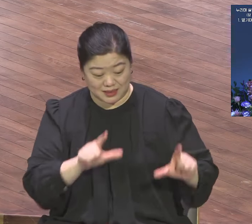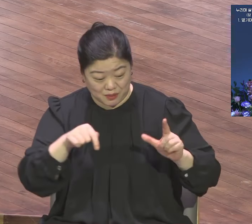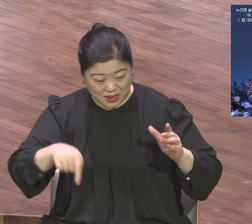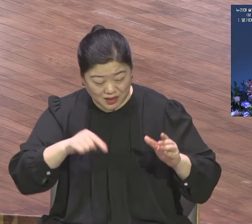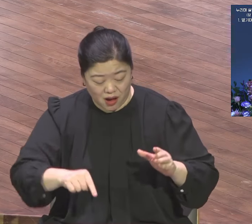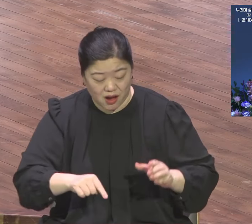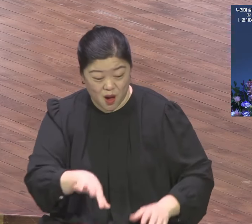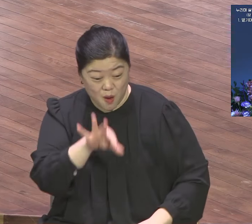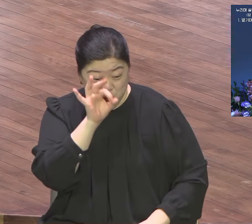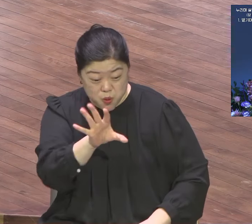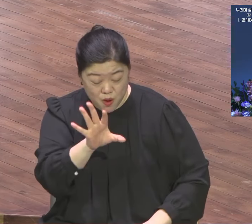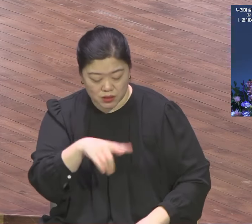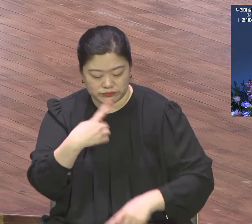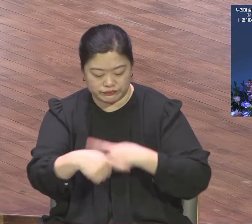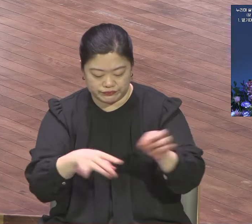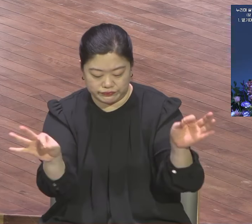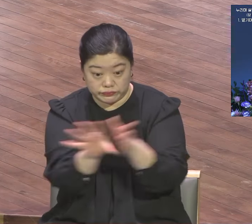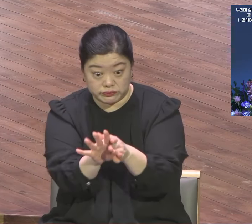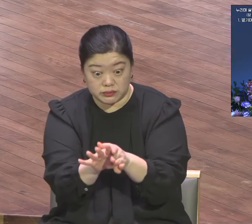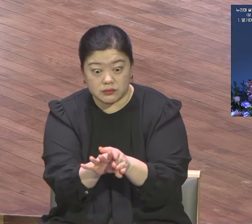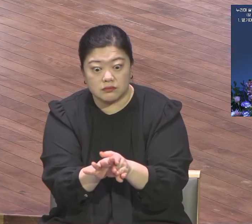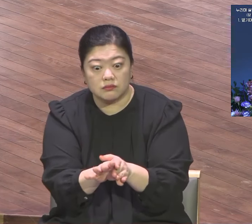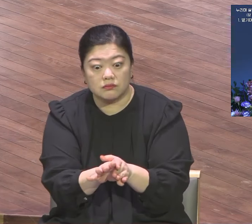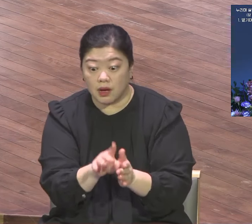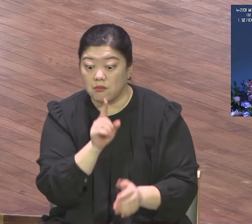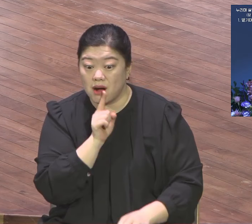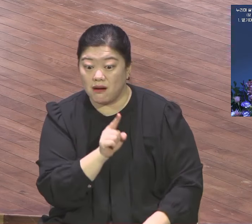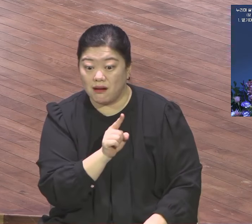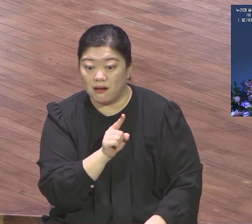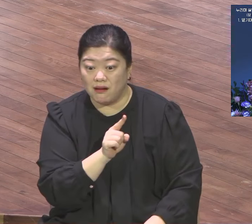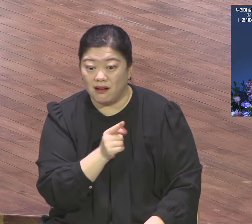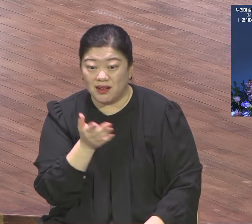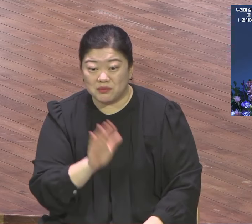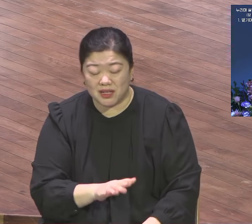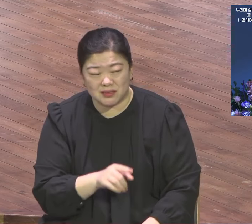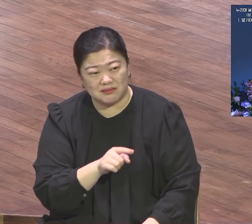붙었습니다. 워털루에서 전쟁을 본데 이 제일 중요한